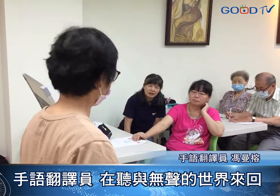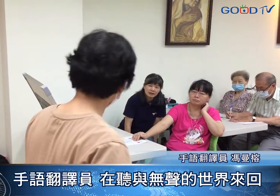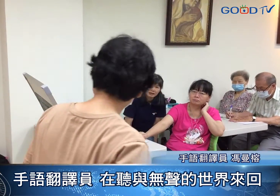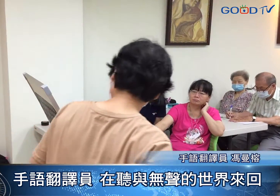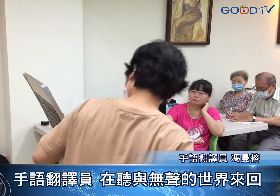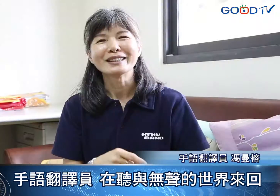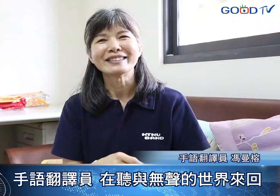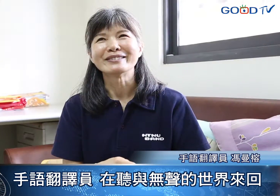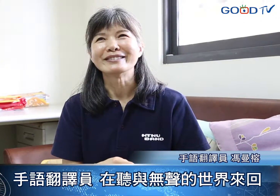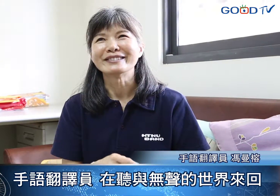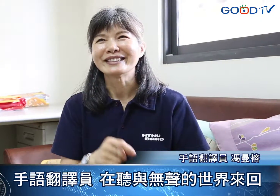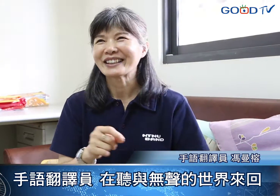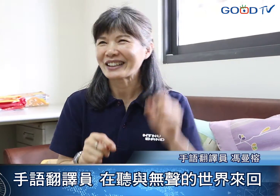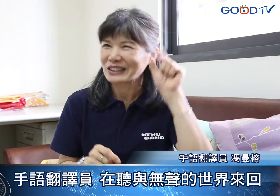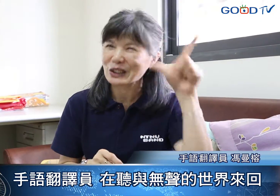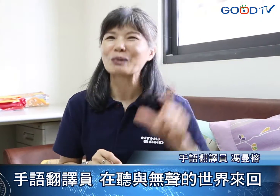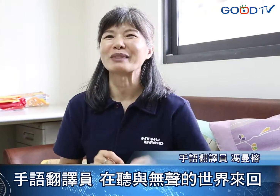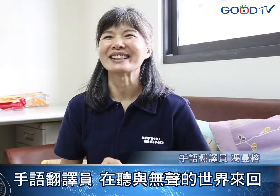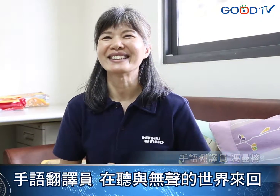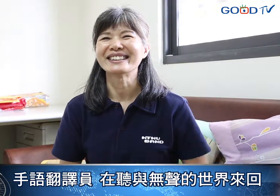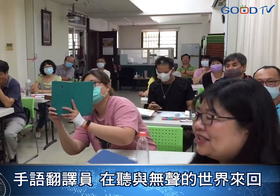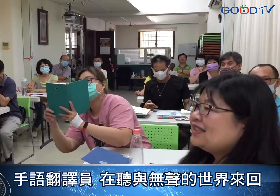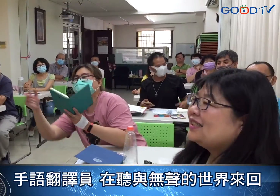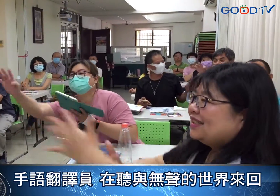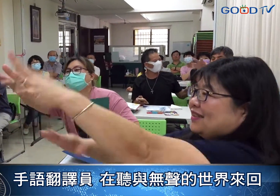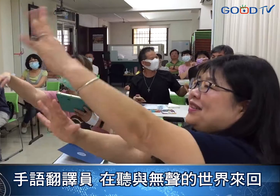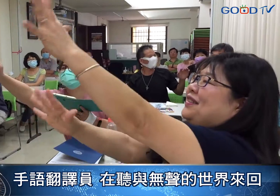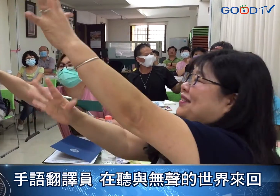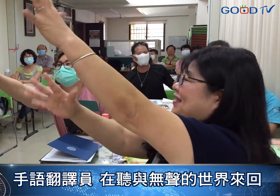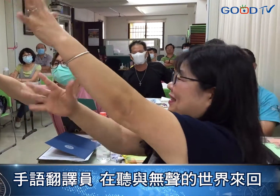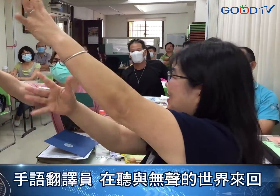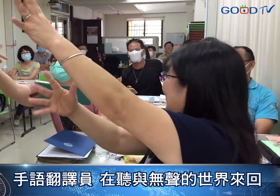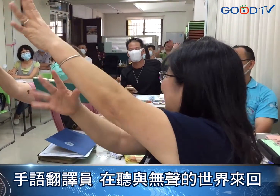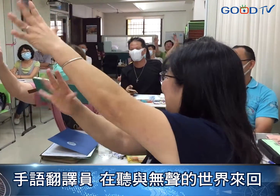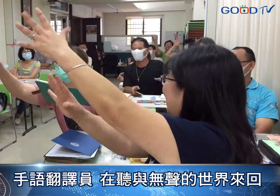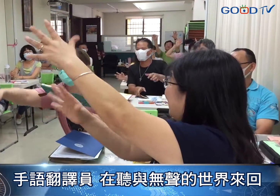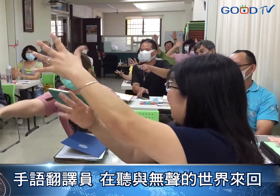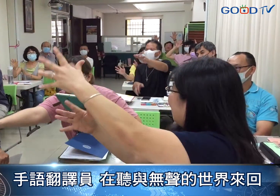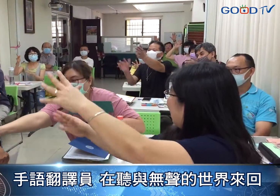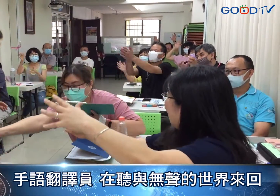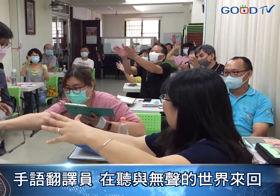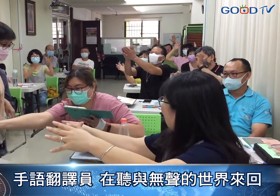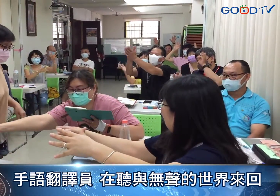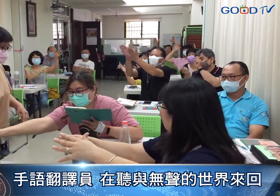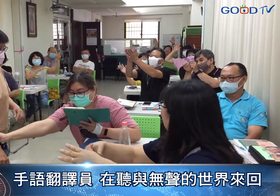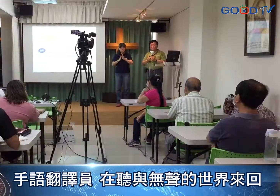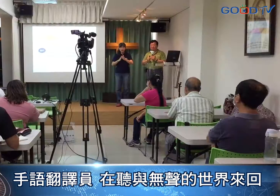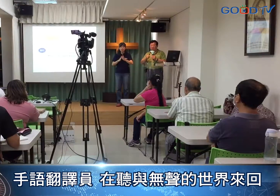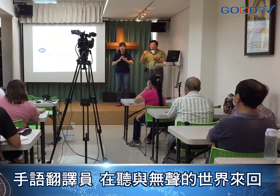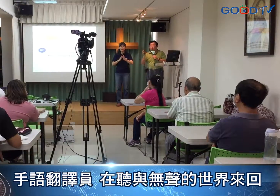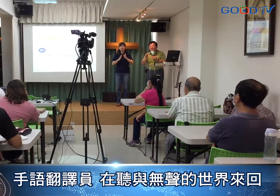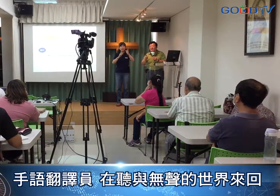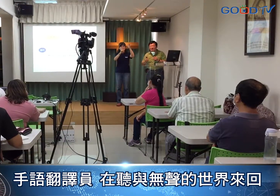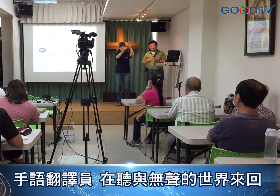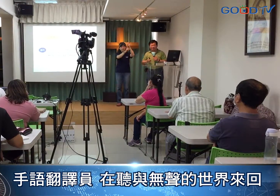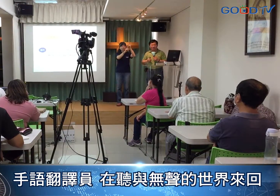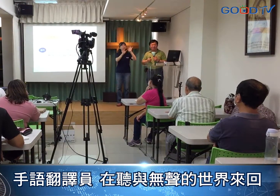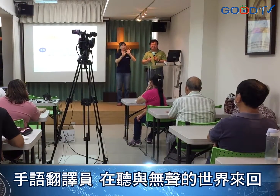们很聪明。 渐渐的，冯曼荣在教会牧师的鼓励下投入服务听障者的行